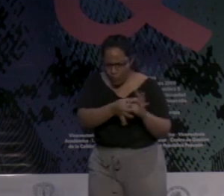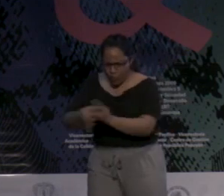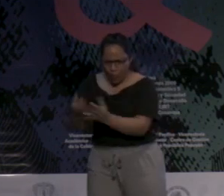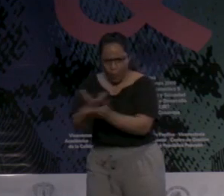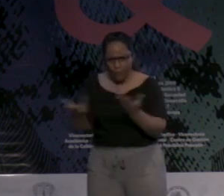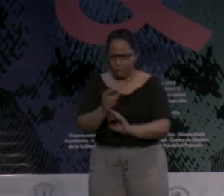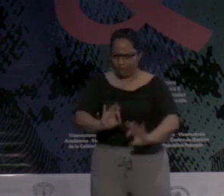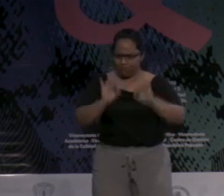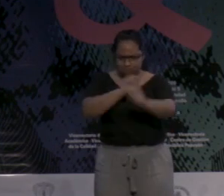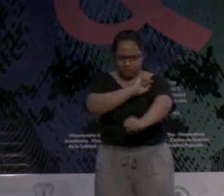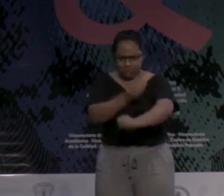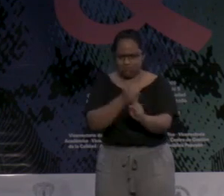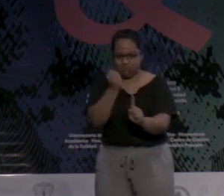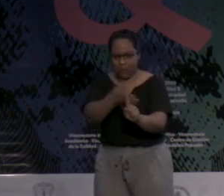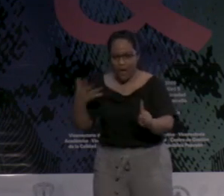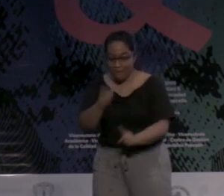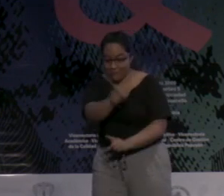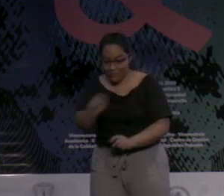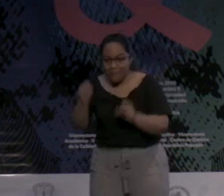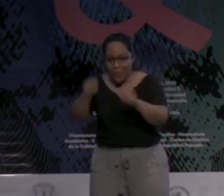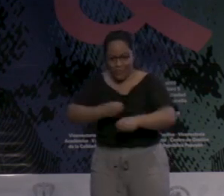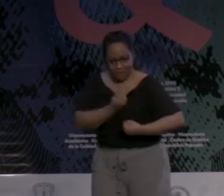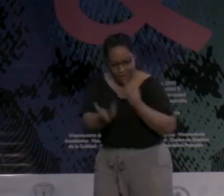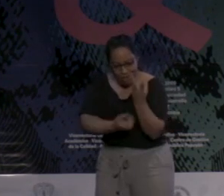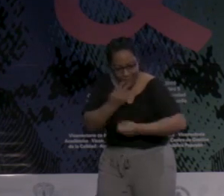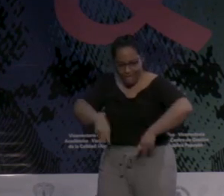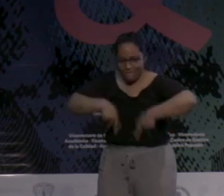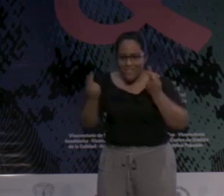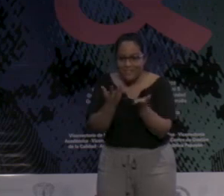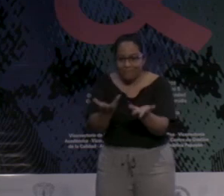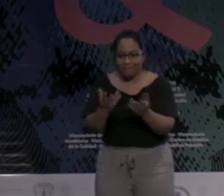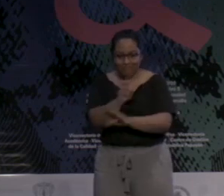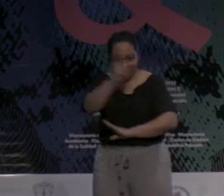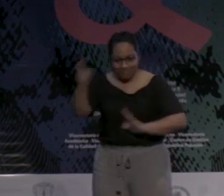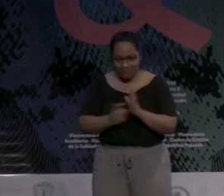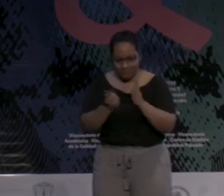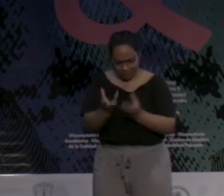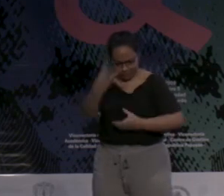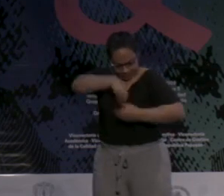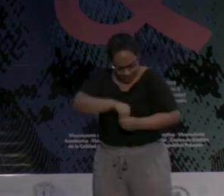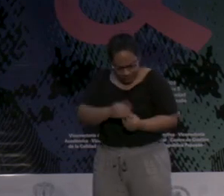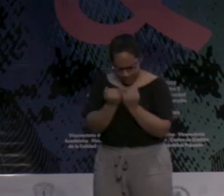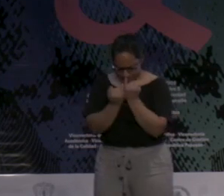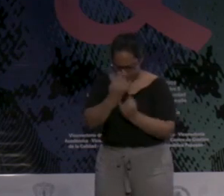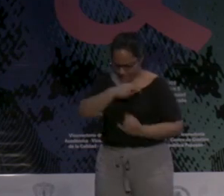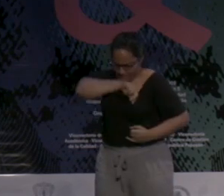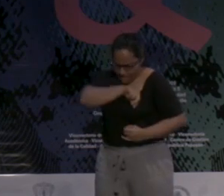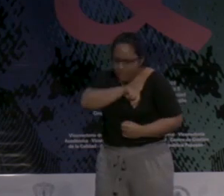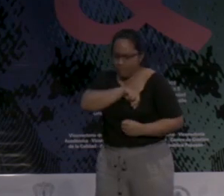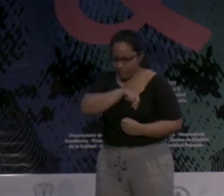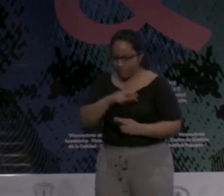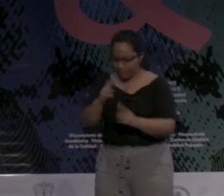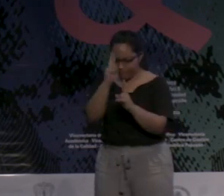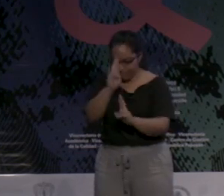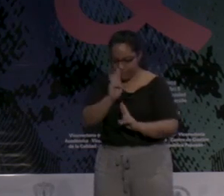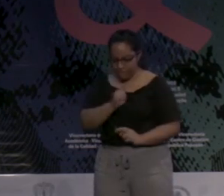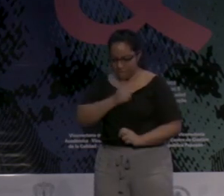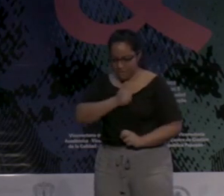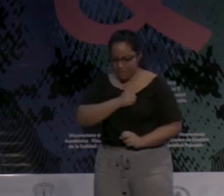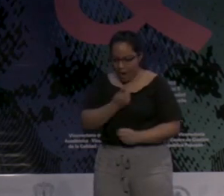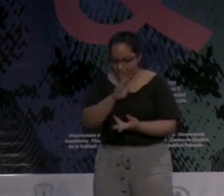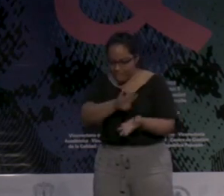otro está ahí, y que el otro está luchando, y que no necesariamente vamos a hablar del otro con lástima, sino que vamos a mostrar su lucha, y que el